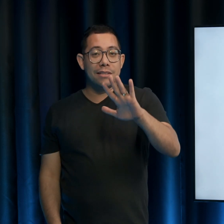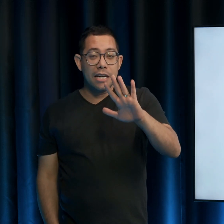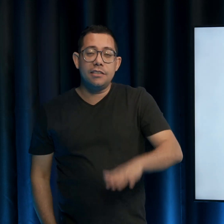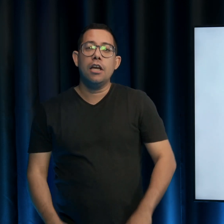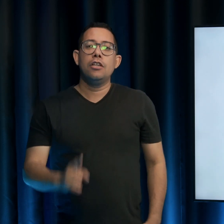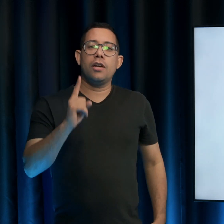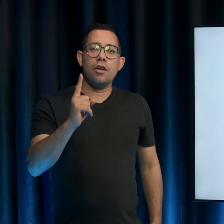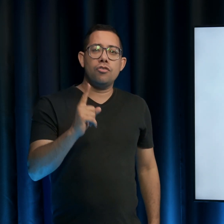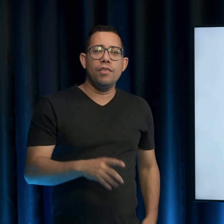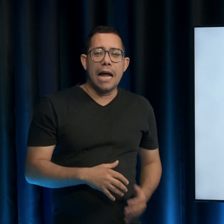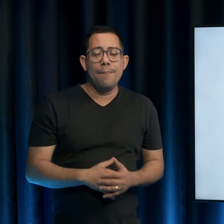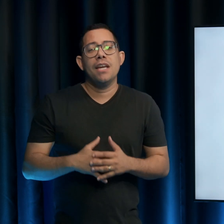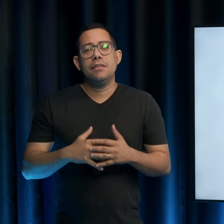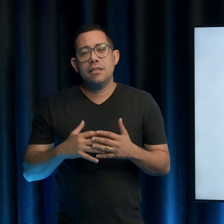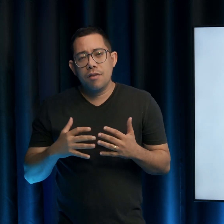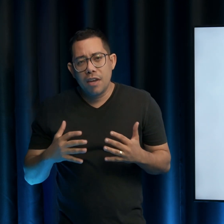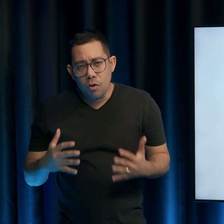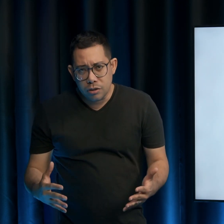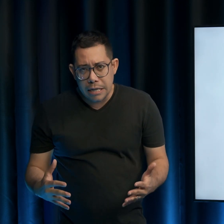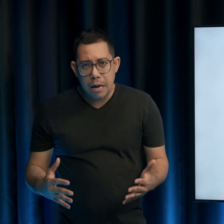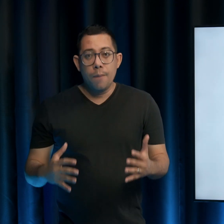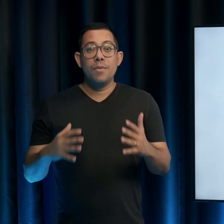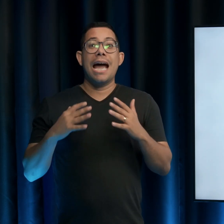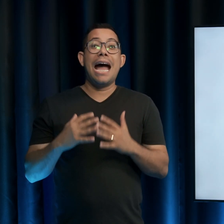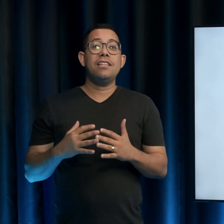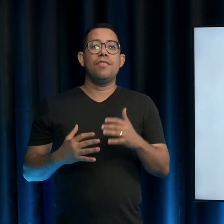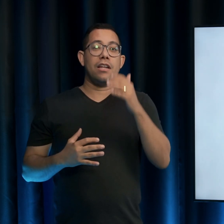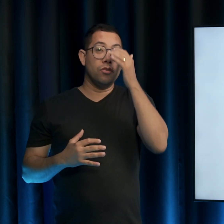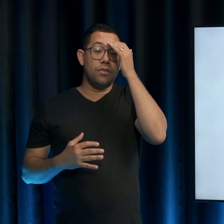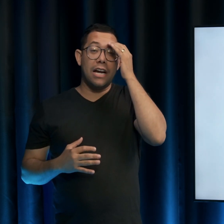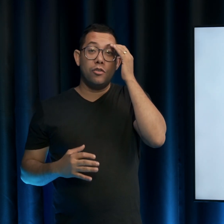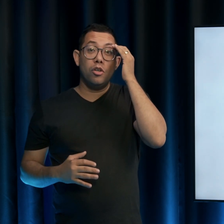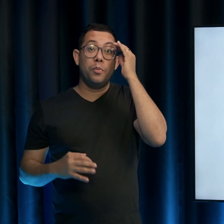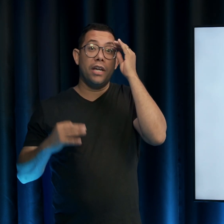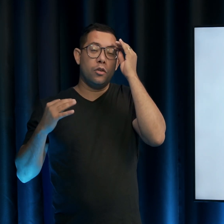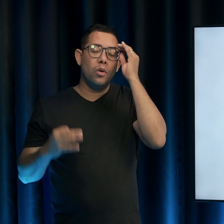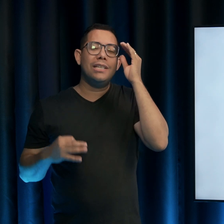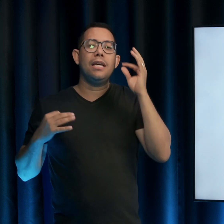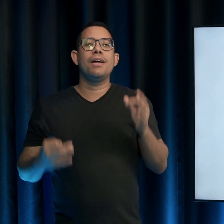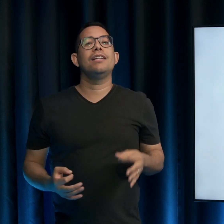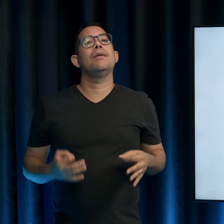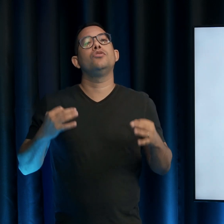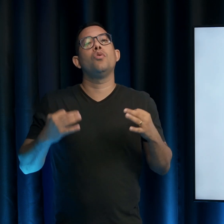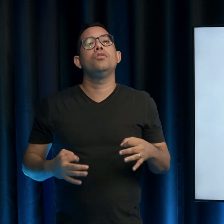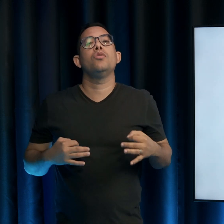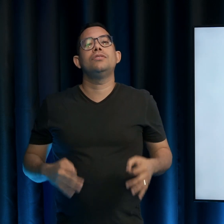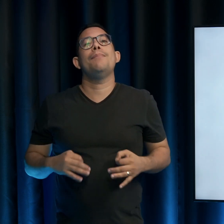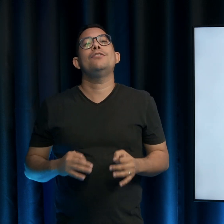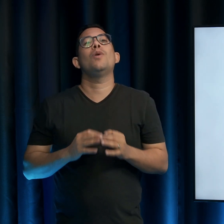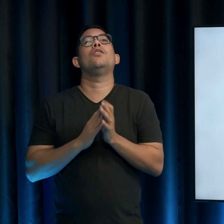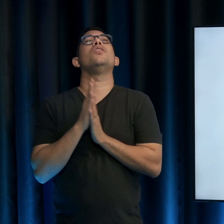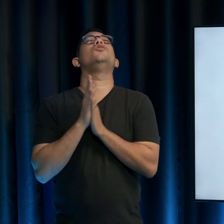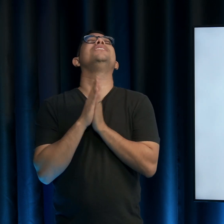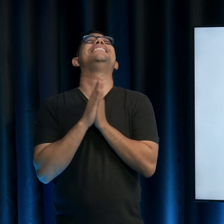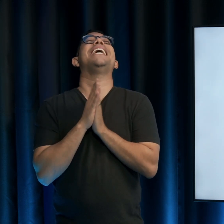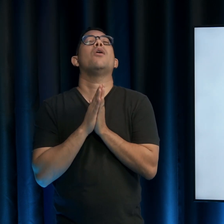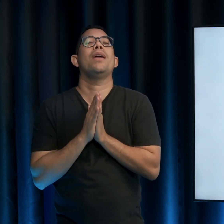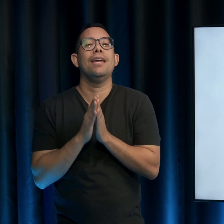antes, só quero te convidar a se inscrever em nosso canal, ativar as notificações, porque toda semana temos conteúdos abençoadores do céu, hein? Para